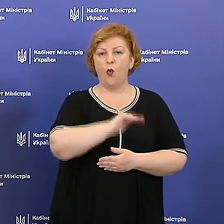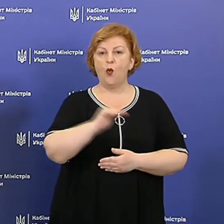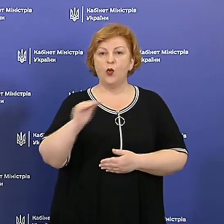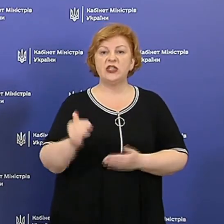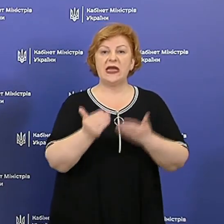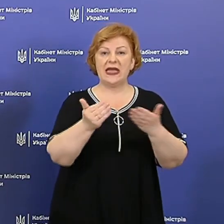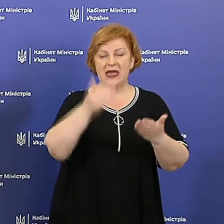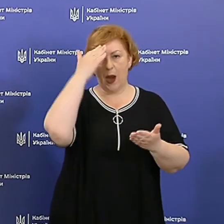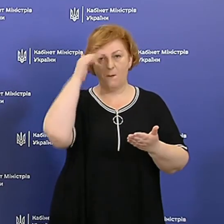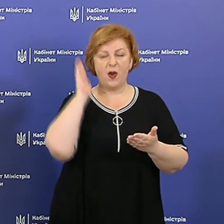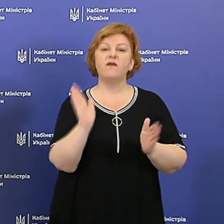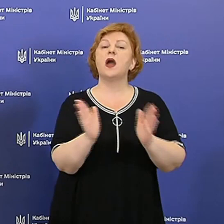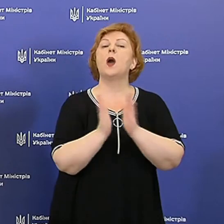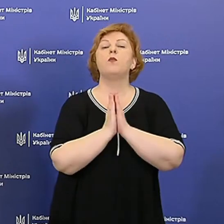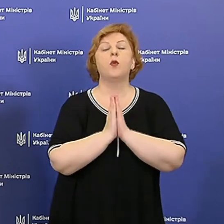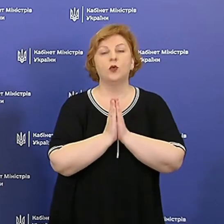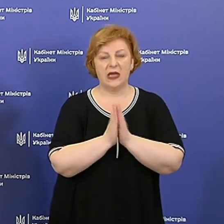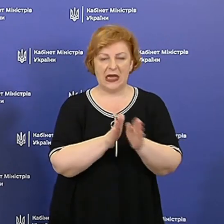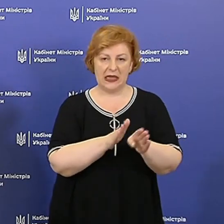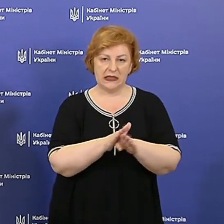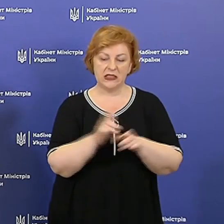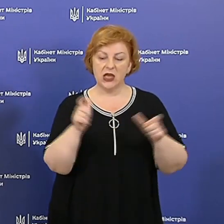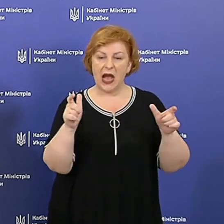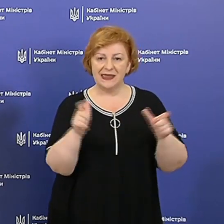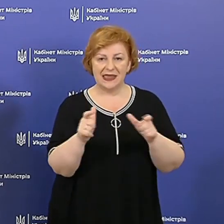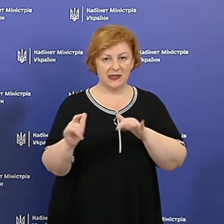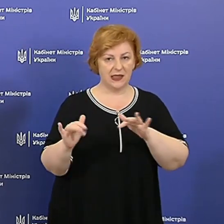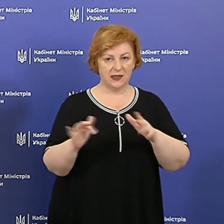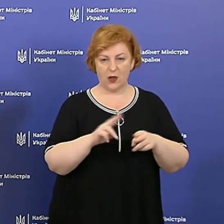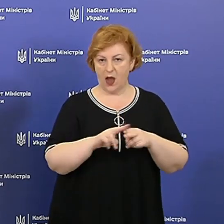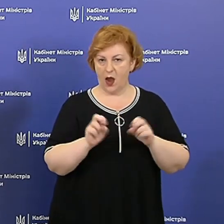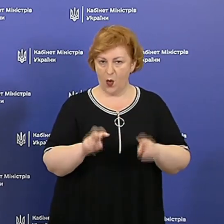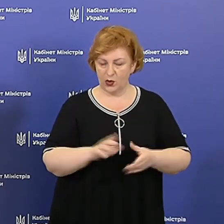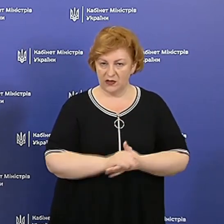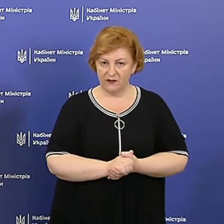їх батьків. Будь ласка, дотримуйтесь карантинних заходів.